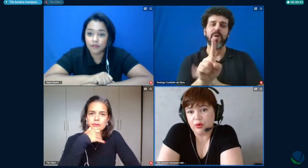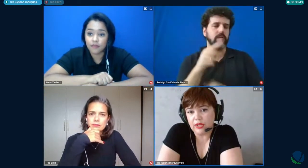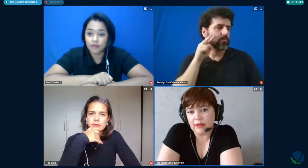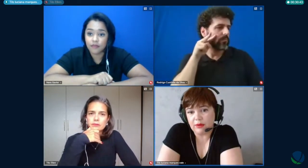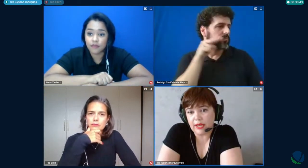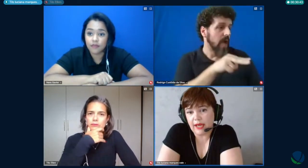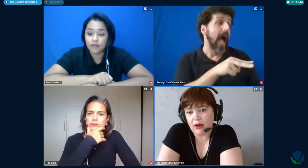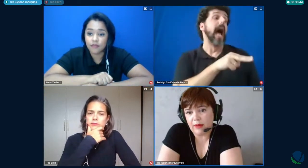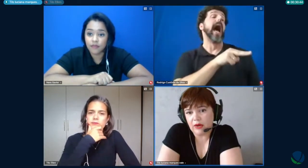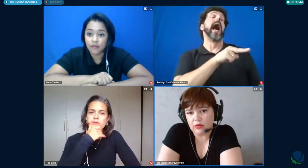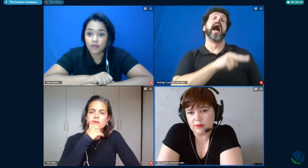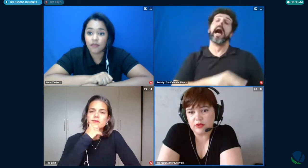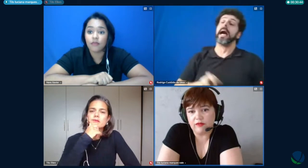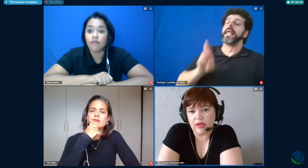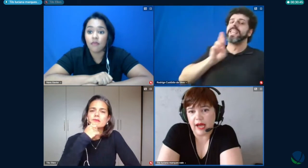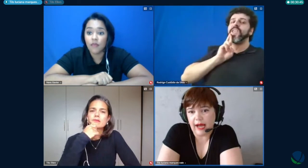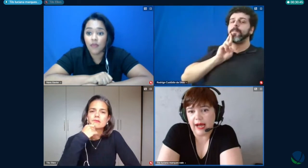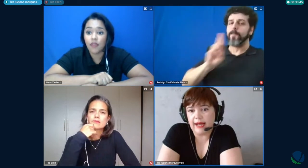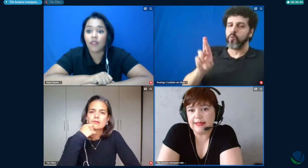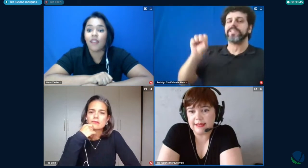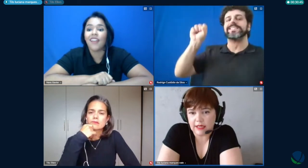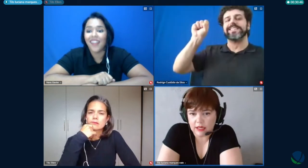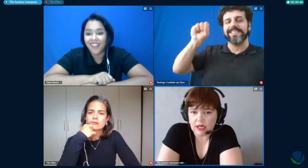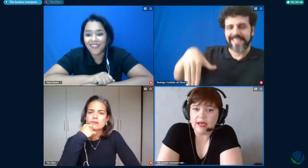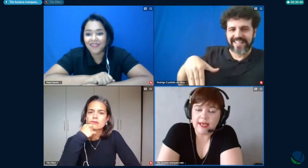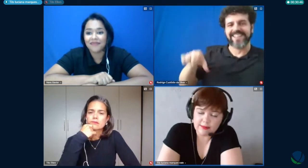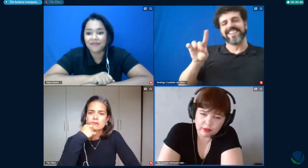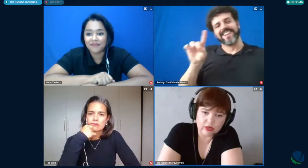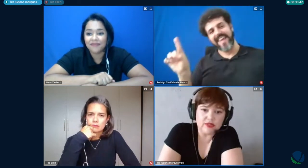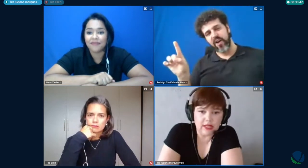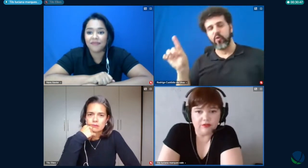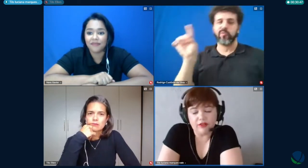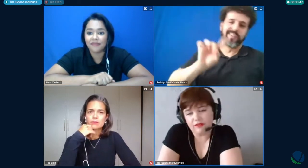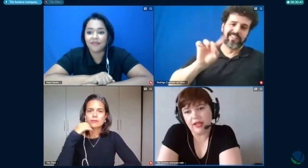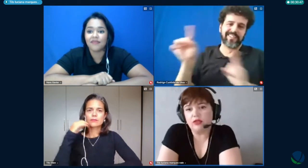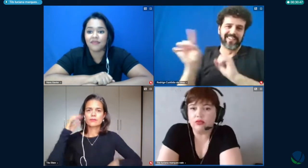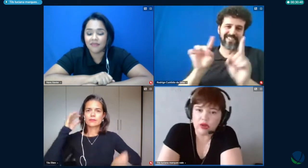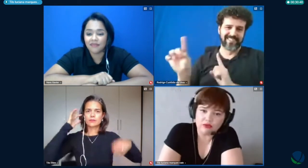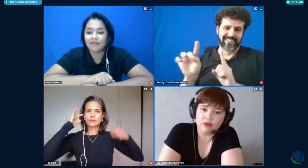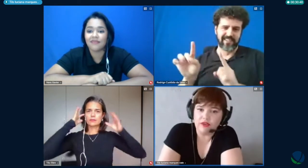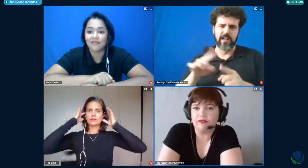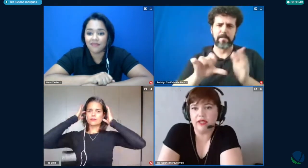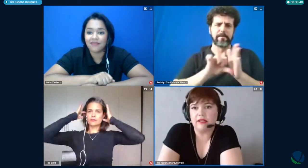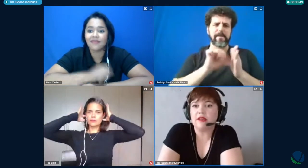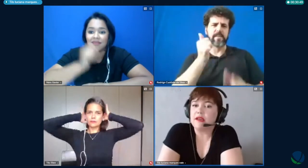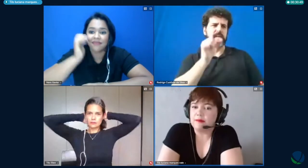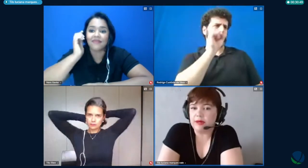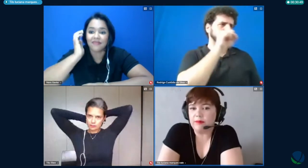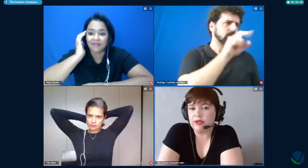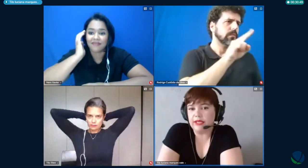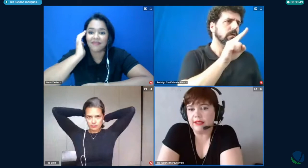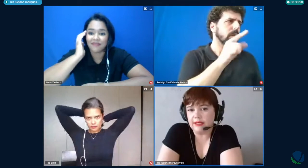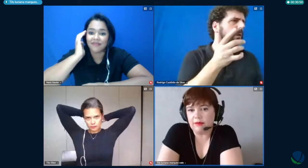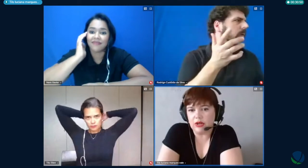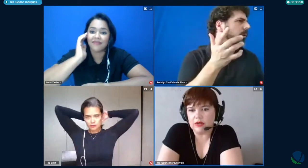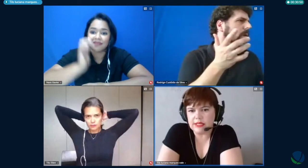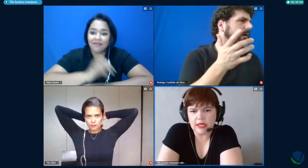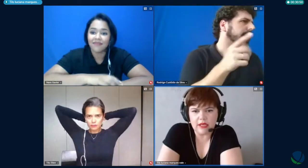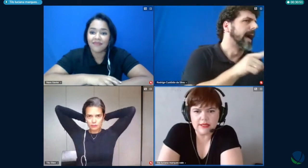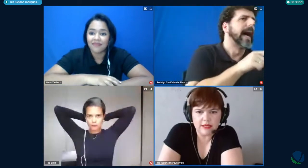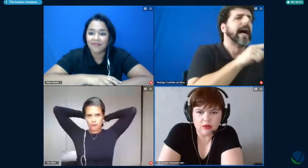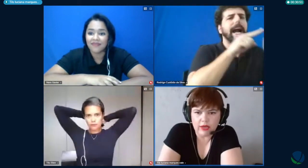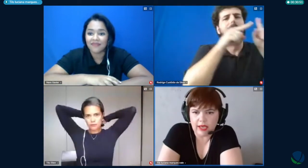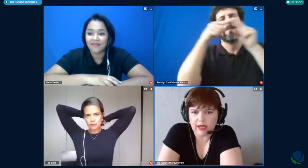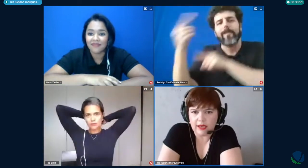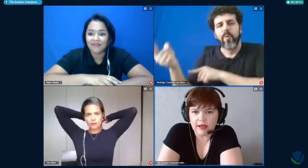modificar. Por quê? Porque aí é uma pergunta para a pessoa ver. Ah, sim. Respondeu sim, foi feito ou não? Não foi feito. Para poder entender melhor.